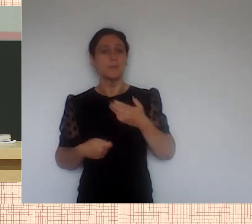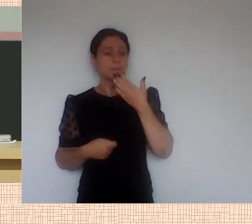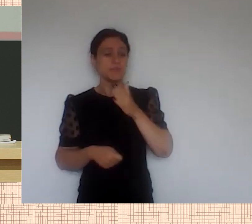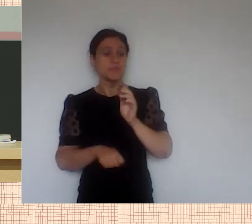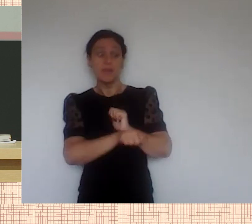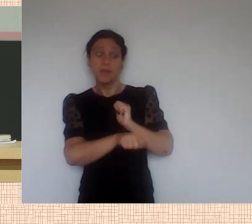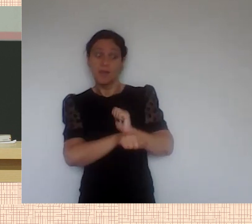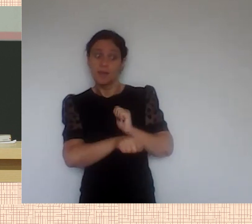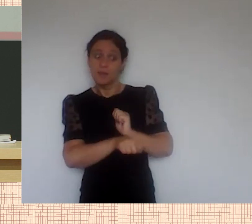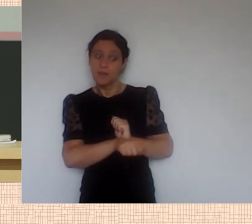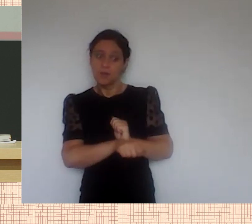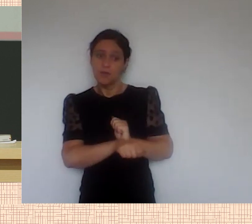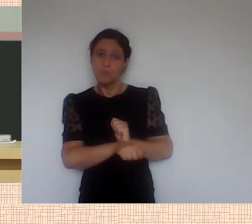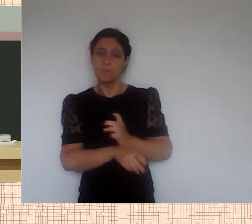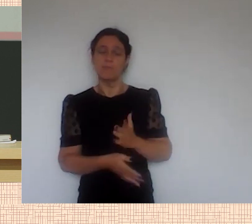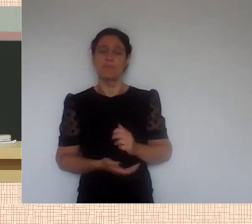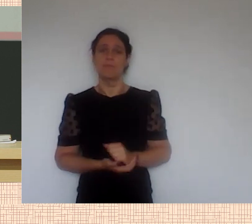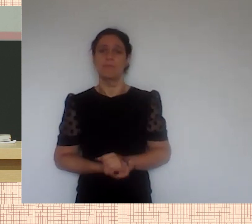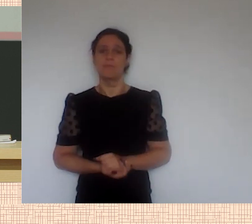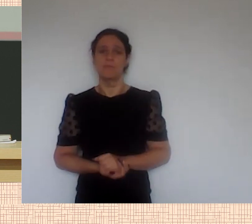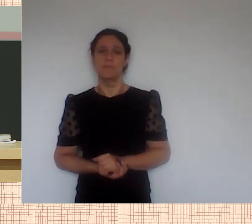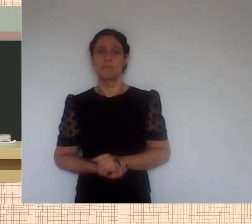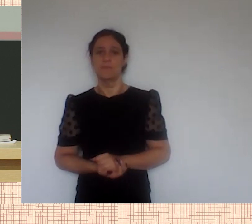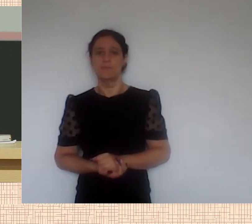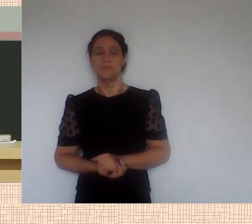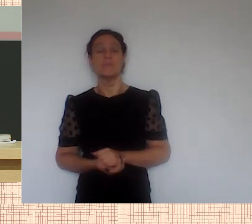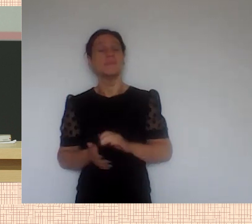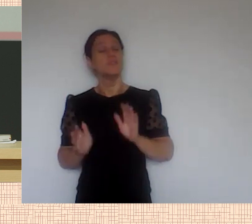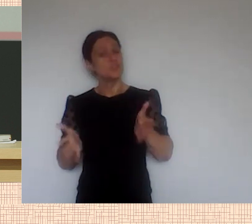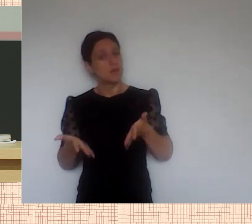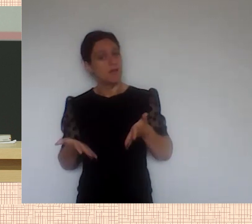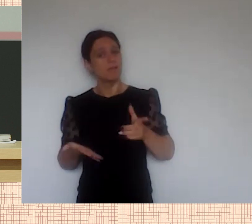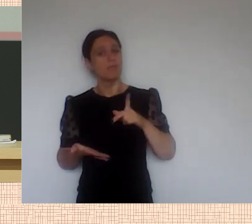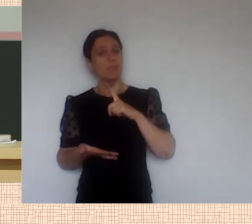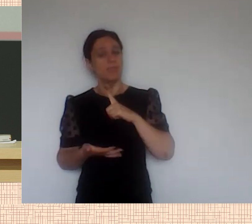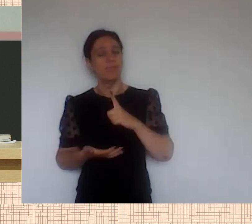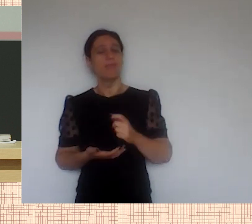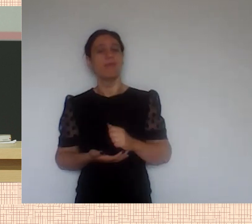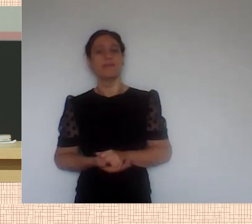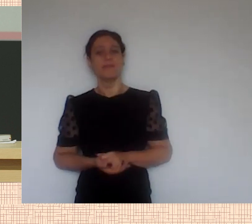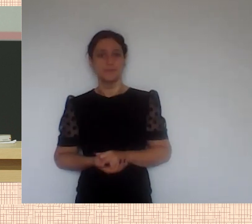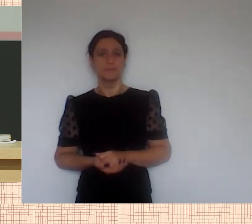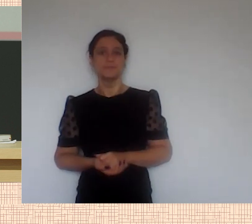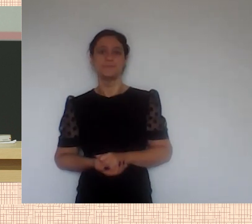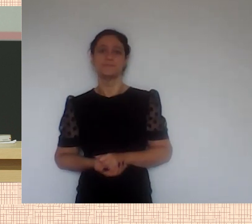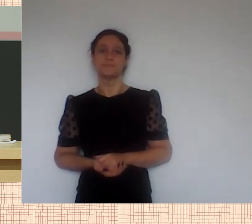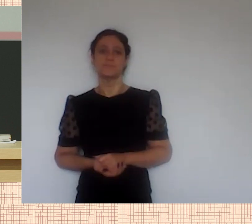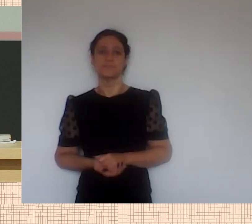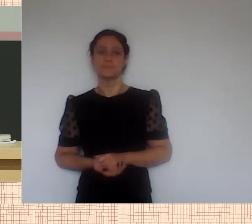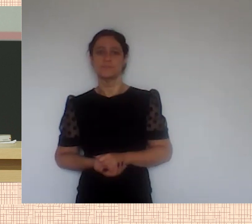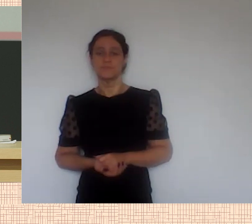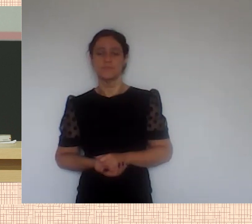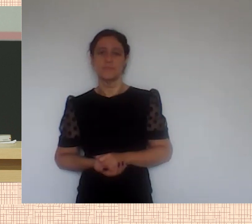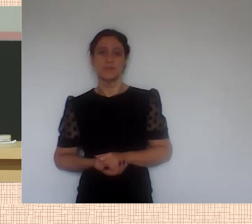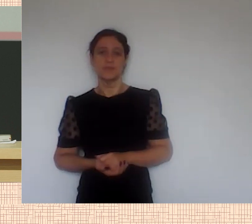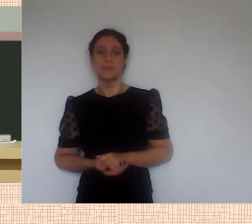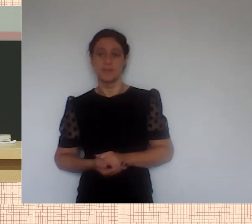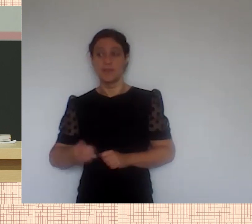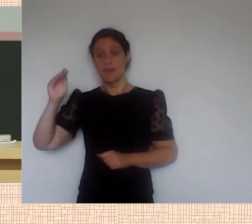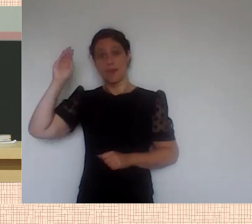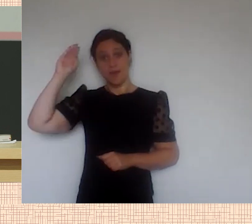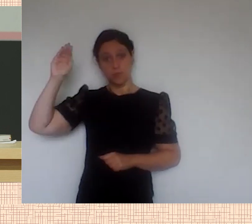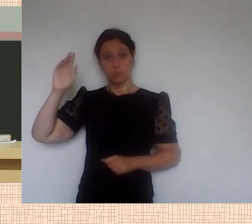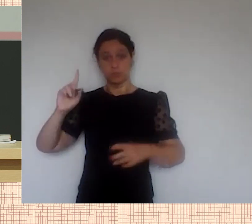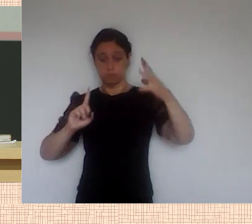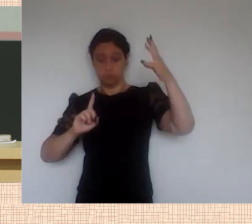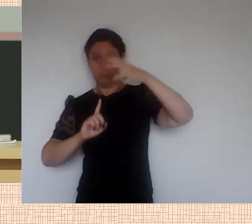Irmão, isso está acontecendo. Está acontecendo, está influenciando os adultos, trocando chip dos